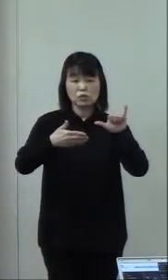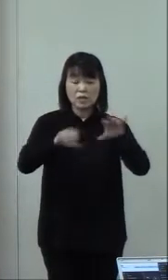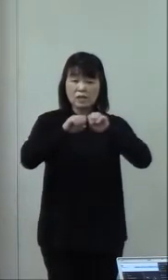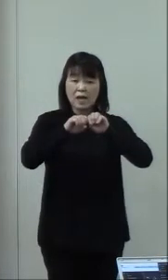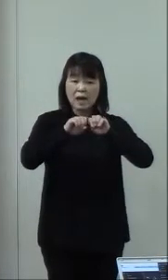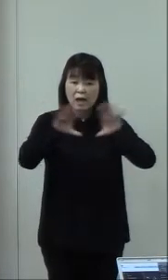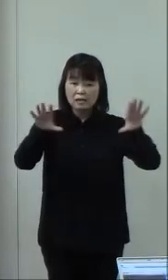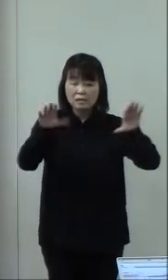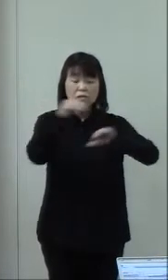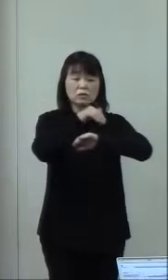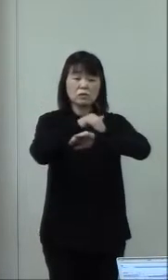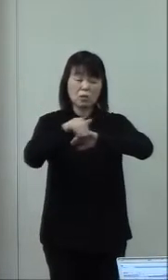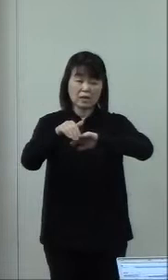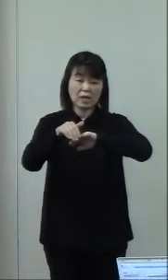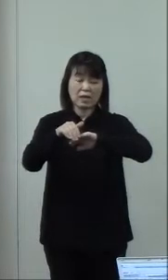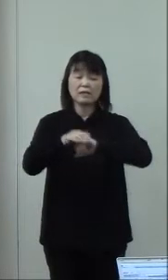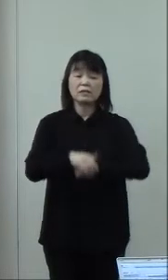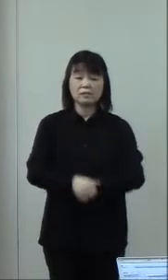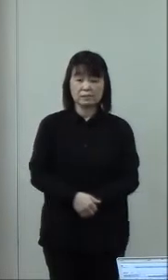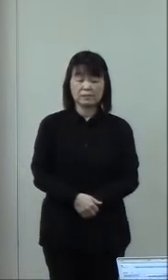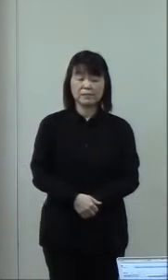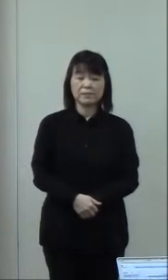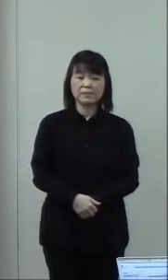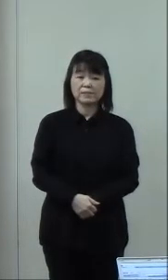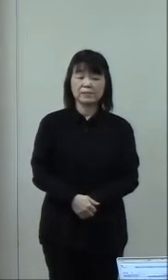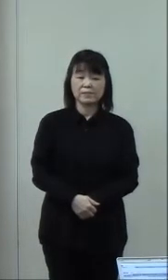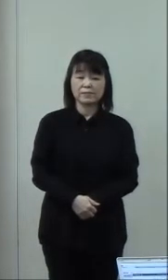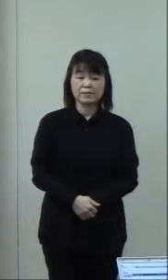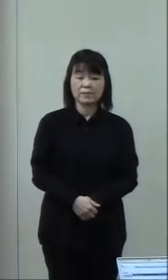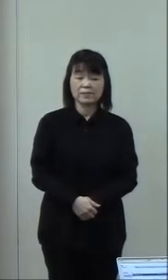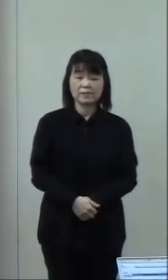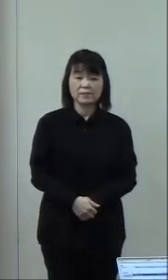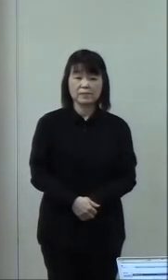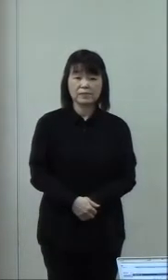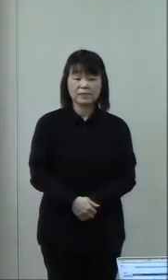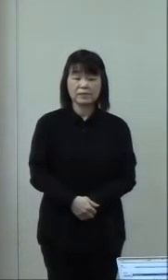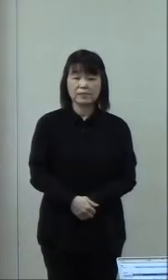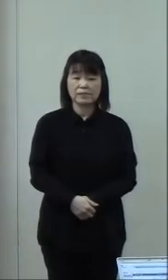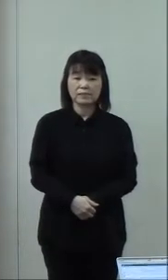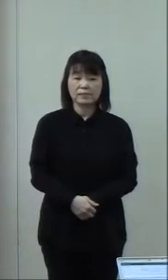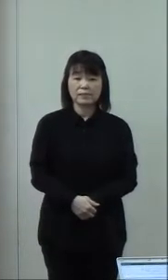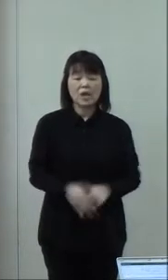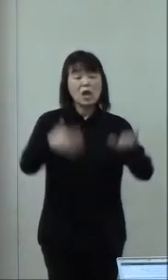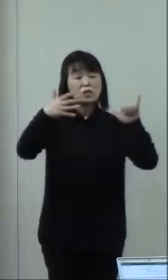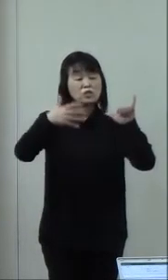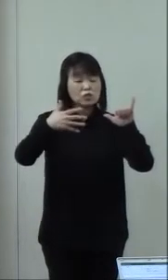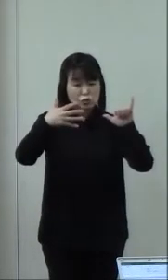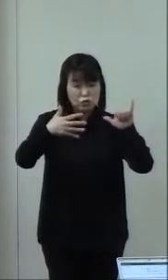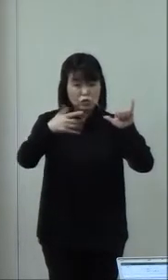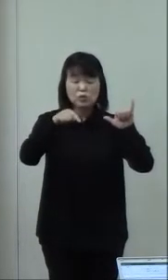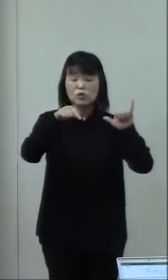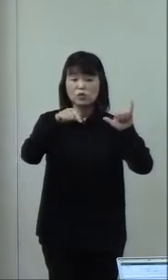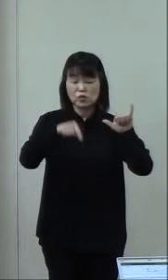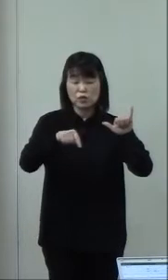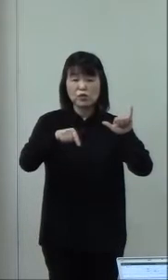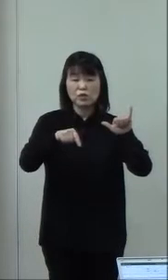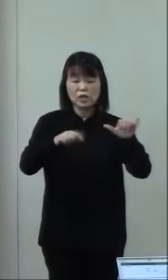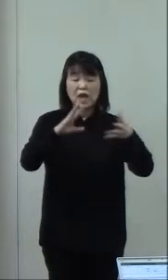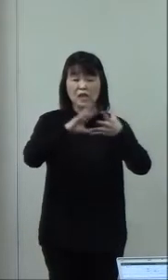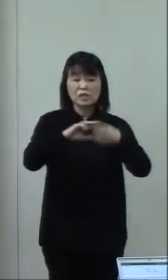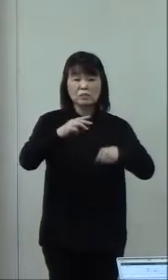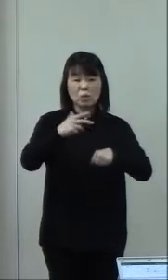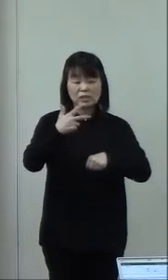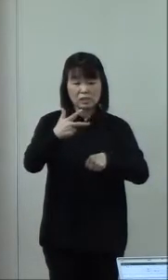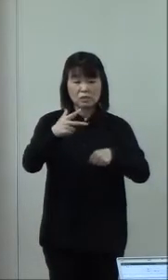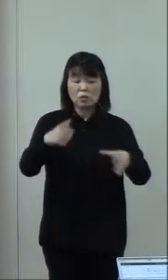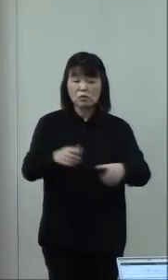する予定にしておりますので YouTube の方でですね、この出雲の総合振興計画これ最上位計画にな